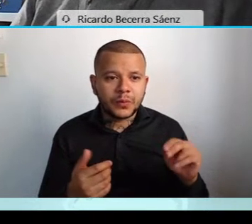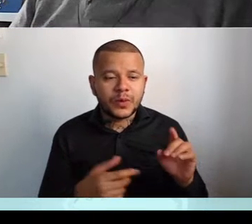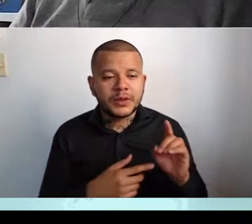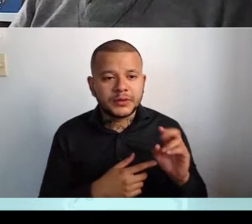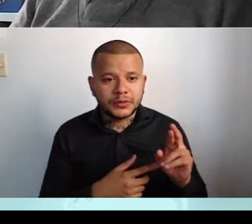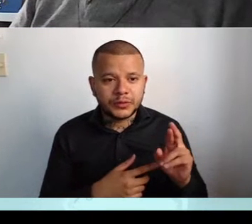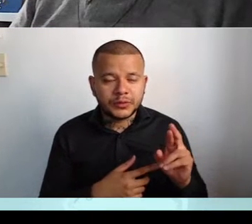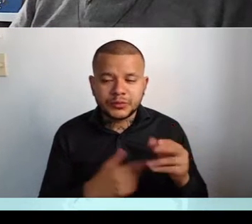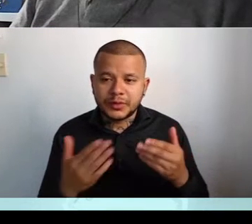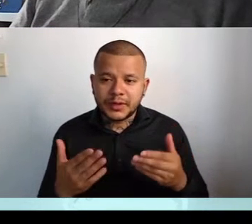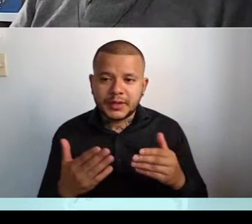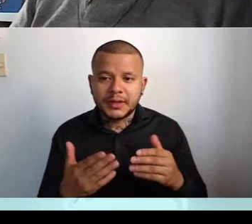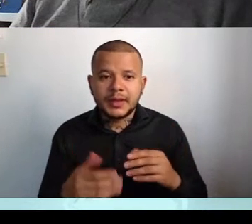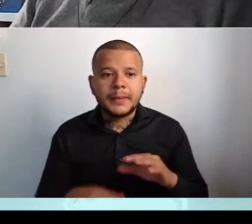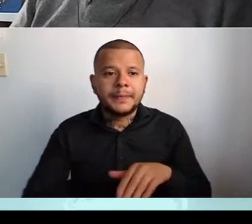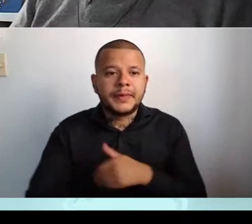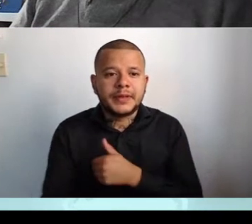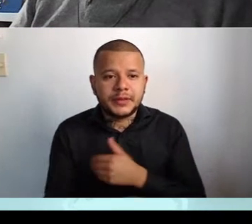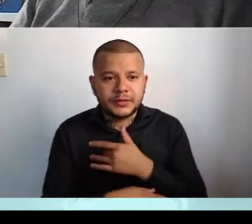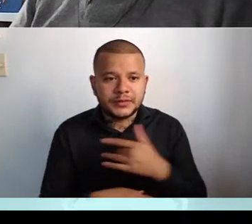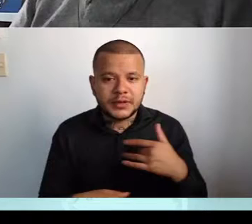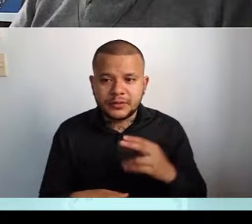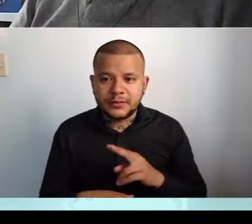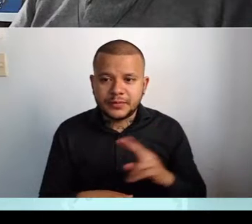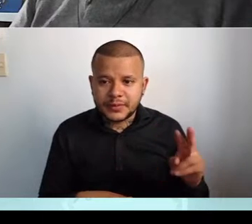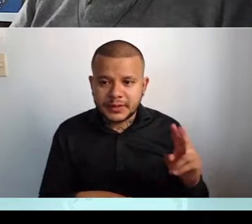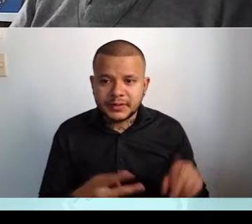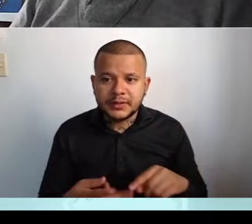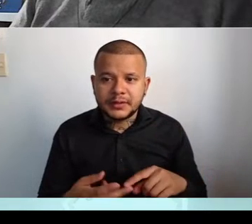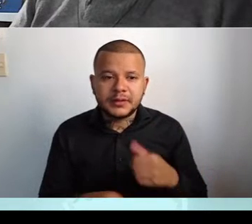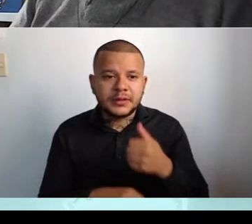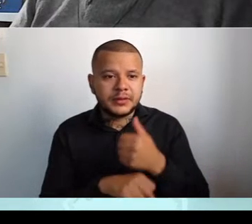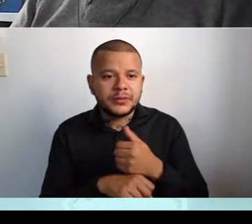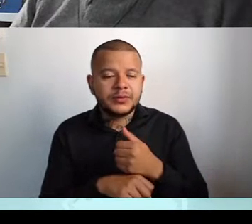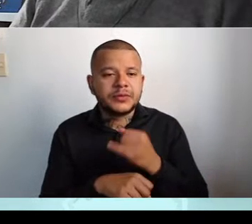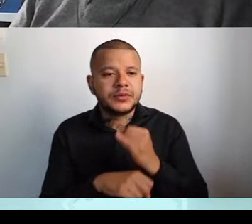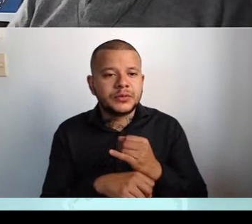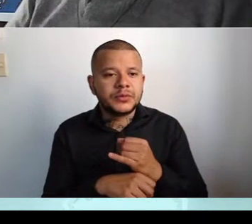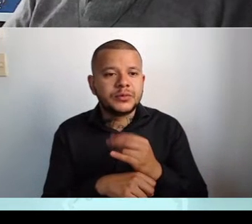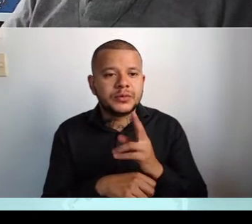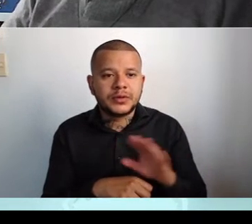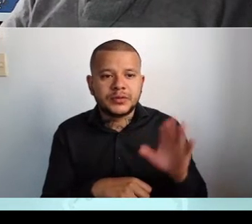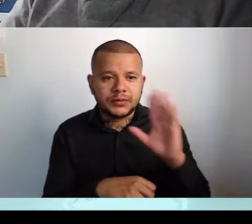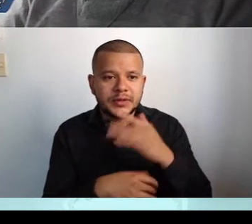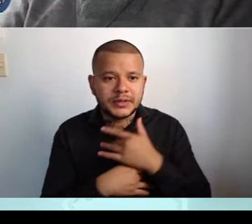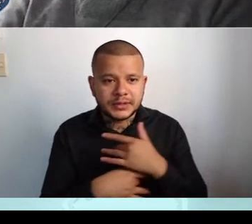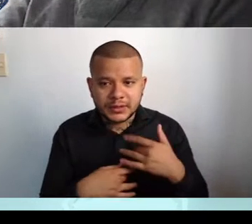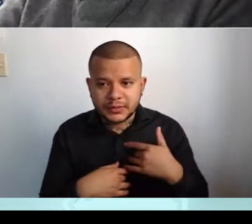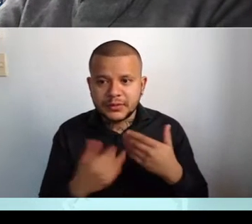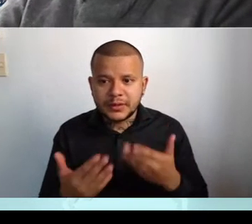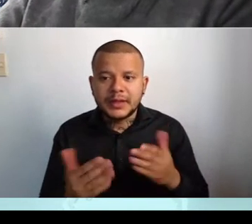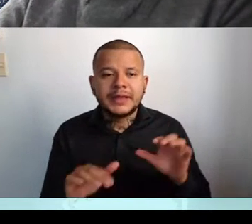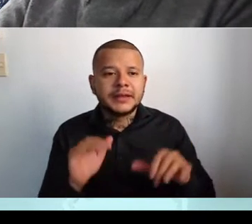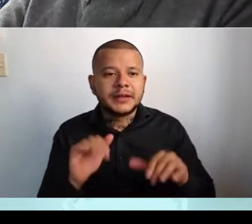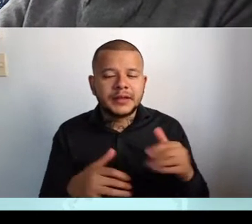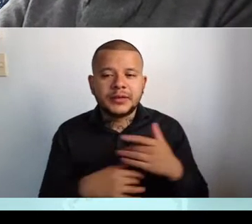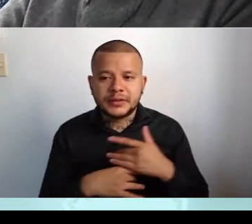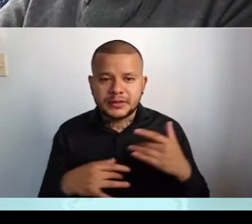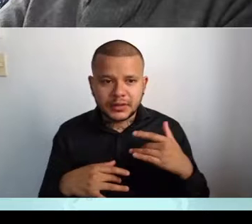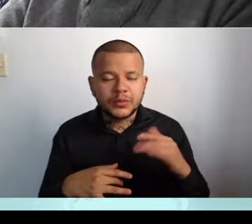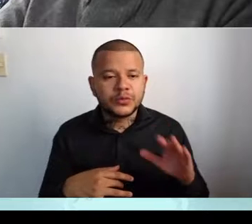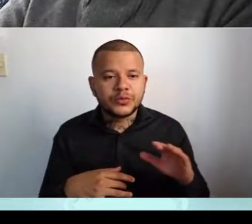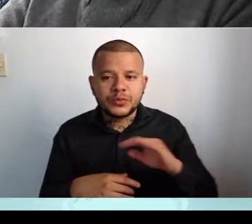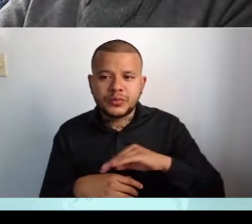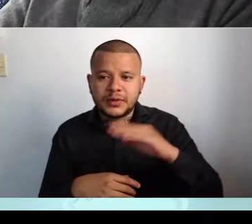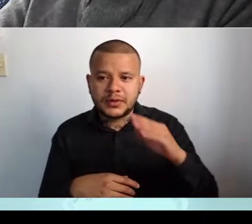fue viceministro de Salud, director del Instituto Nacional de Salud, también ha sido secretario de Salud del Departamento de